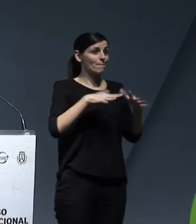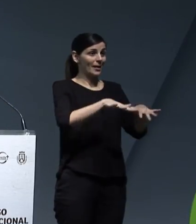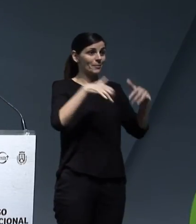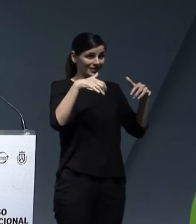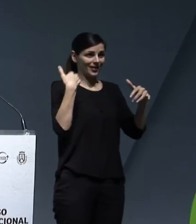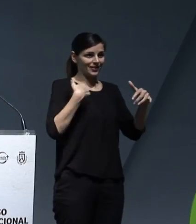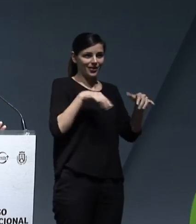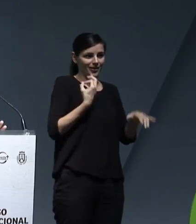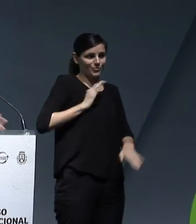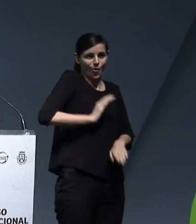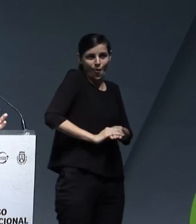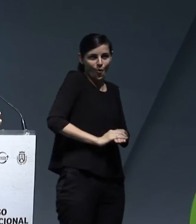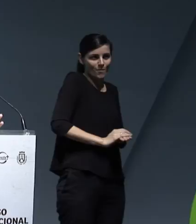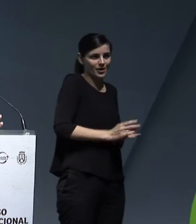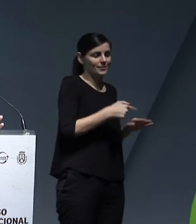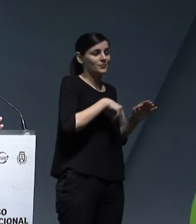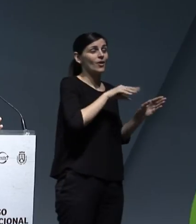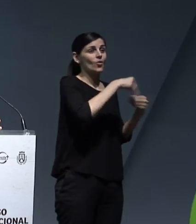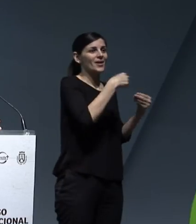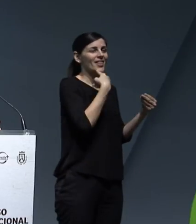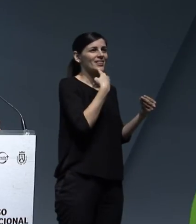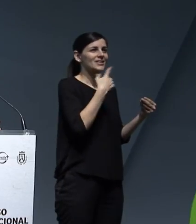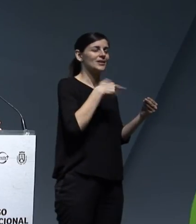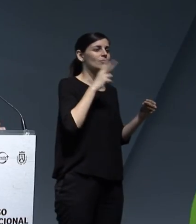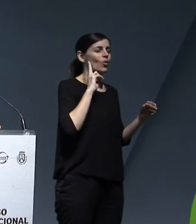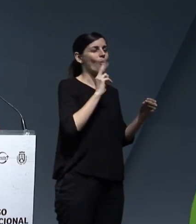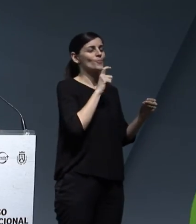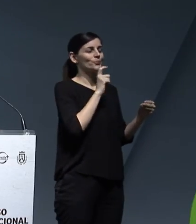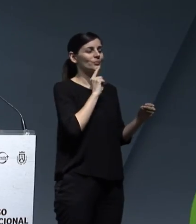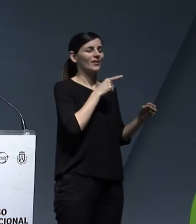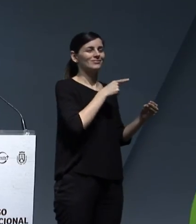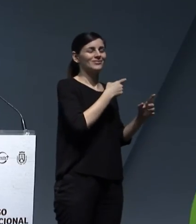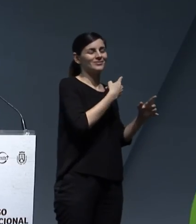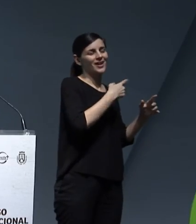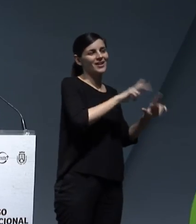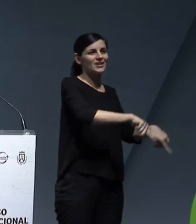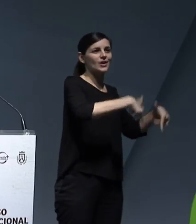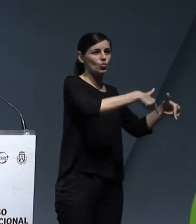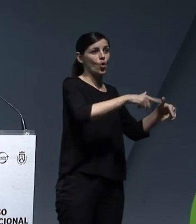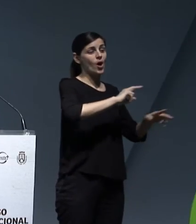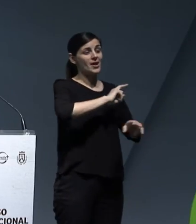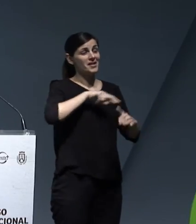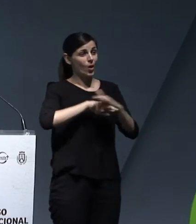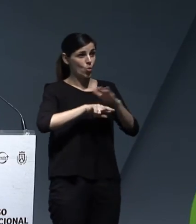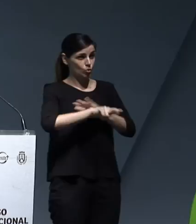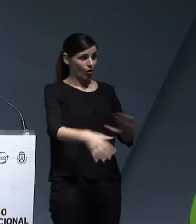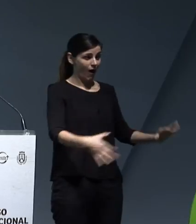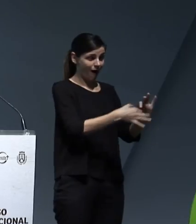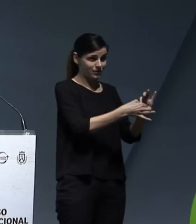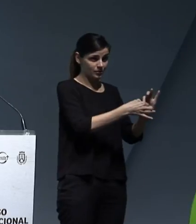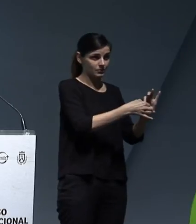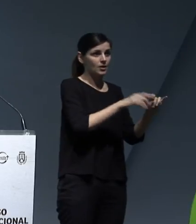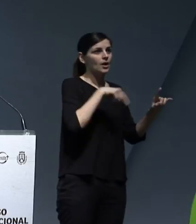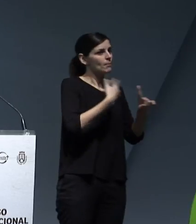de la idea del binomio residuo-recurso, en la línea con los principios, como he dicho, de la economía